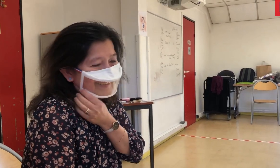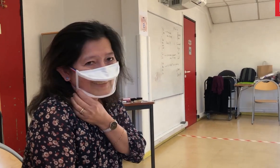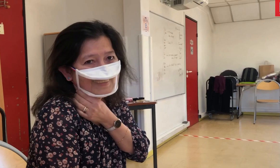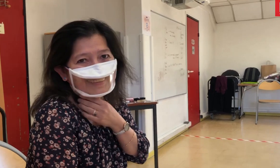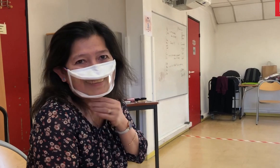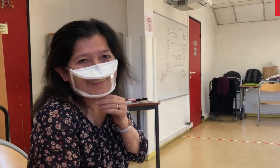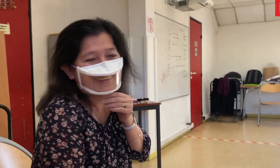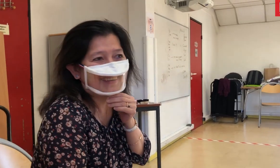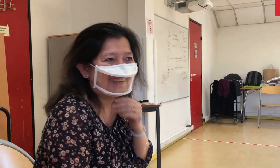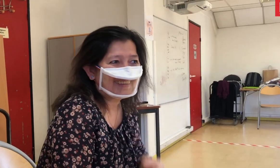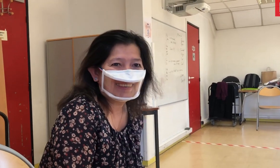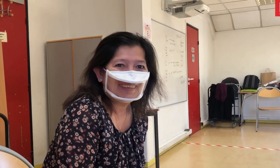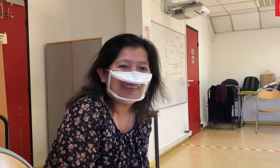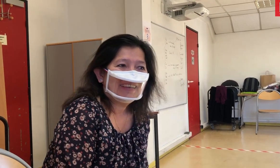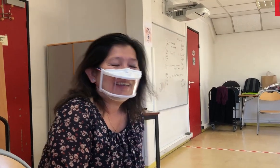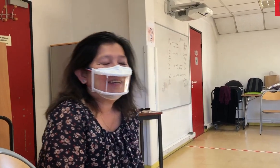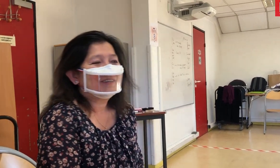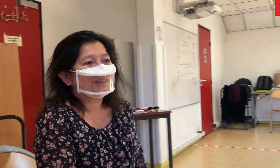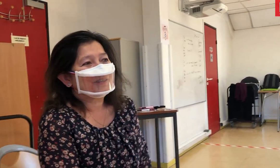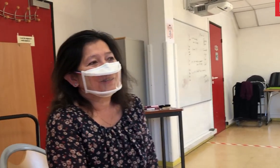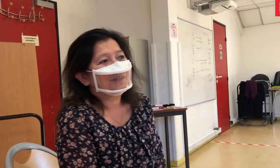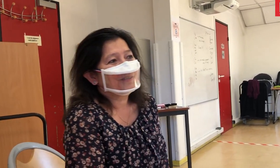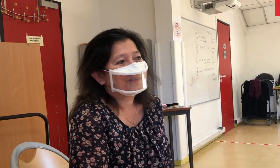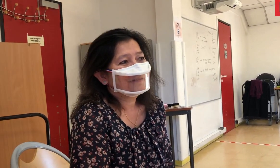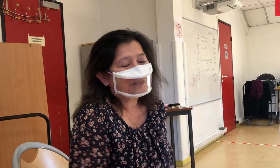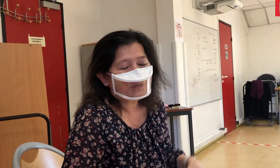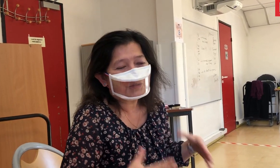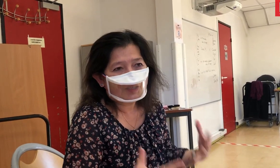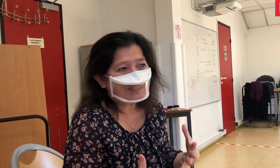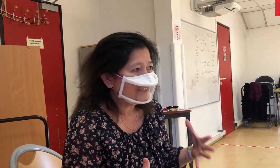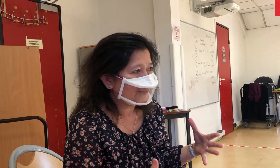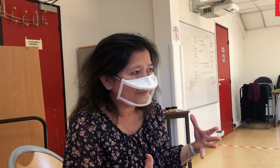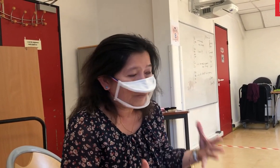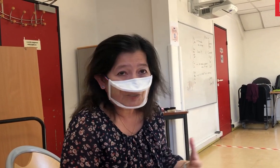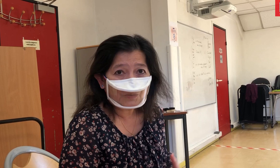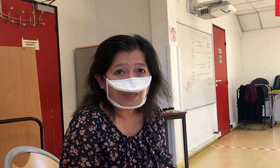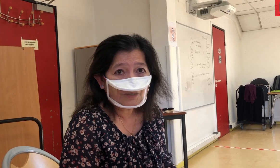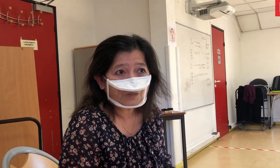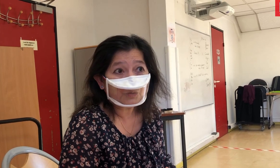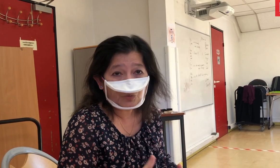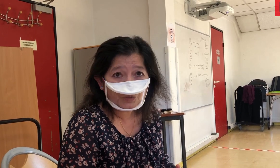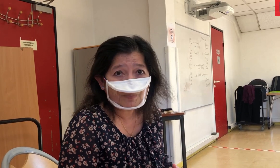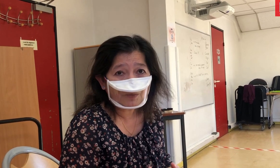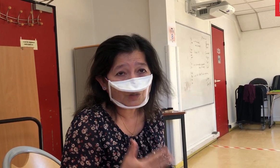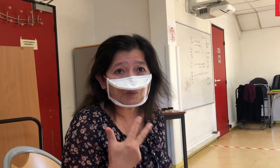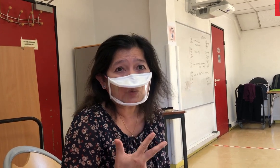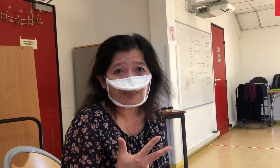on peut acquièrent? Alors, en fin de compte, dans cette formation-là, sur 2 semaines, nous sommes 3